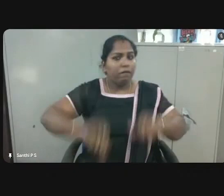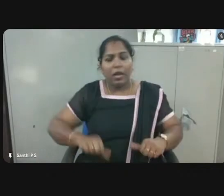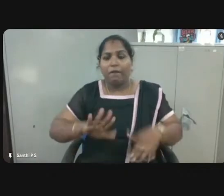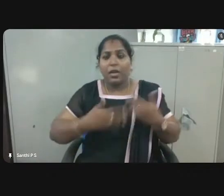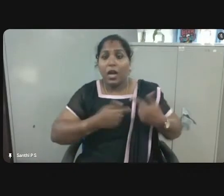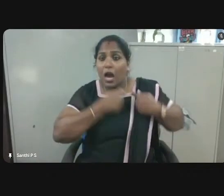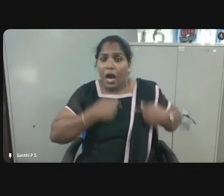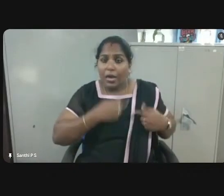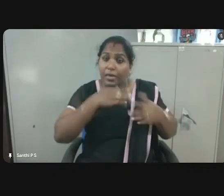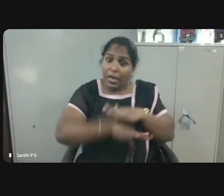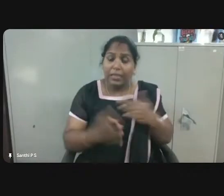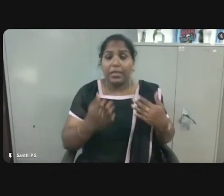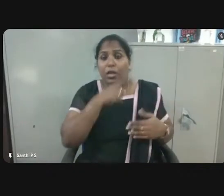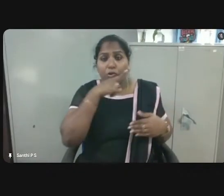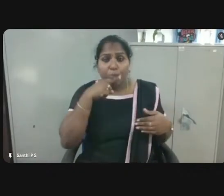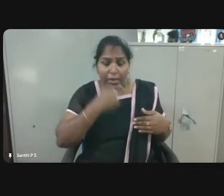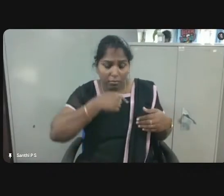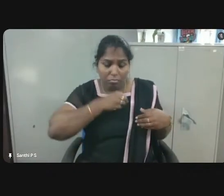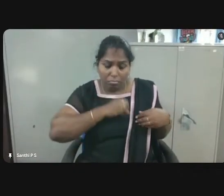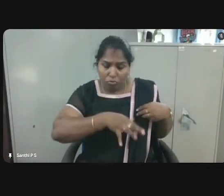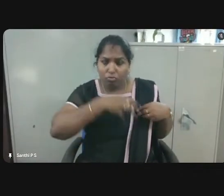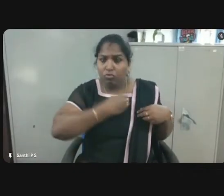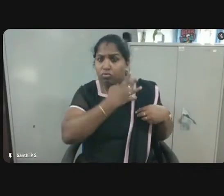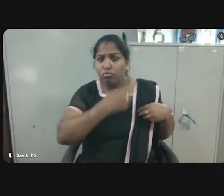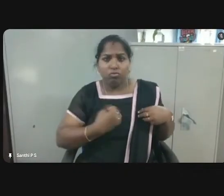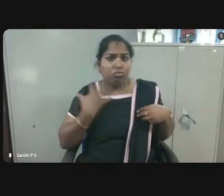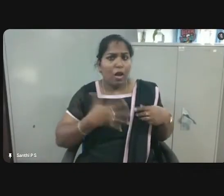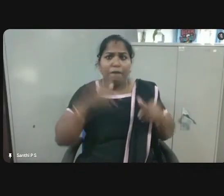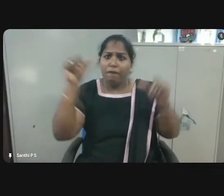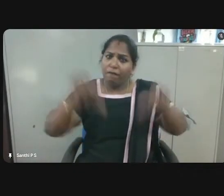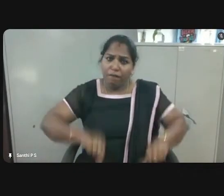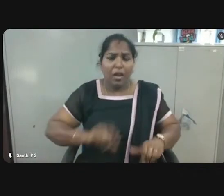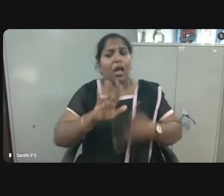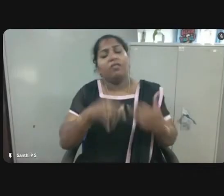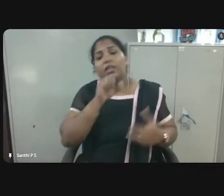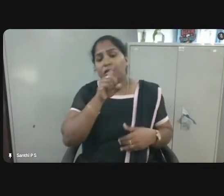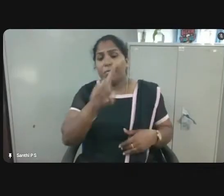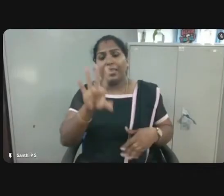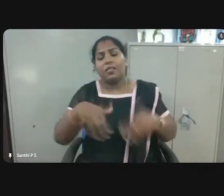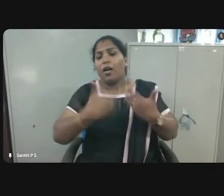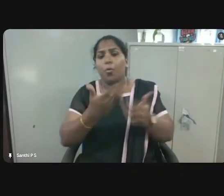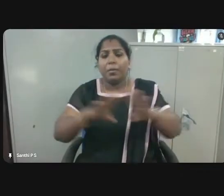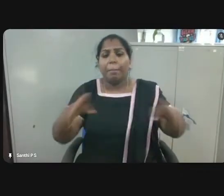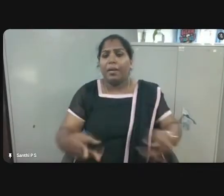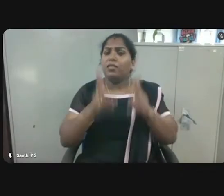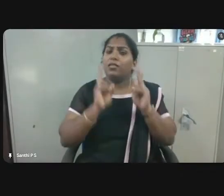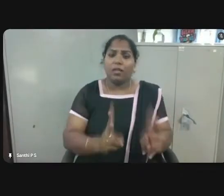ചെയ്യുന്നില്ലായിരിക്കും. അപ്പൊ അങ്ങനെ പതുക്കെ ഒരു 12-15 വയസ്സൊക്കെ ആകുമ്പോൾ ഇവര് ബെഡിലായിരിക്കും. അതിന് പുറമെ ഇവർക്ക്